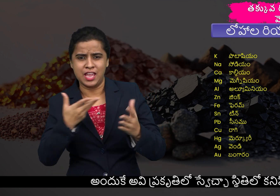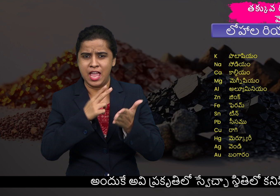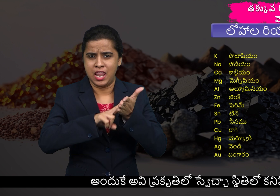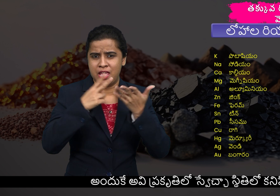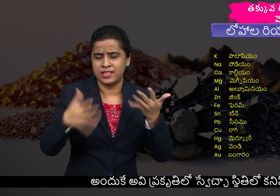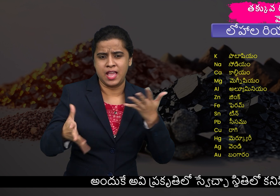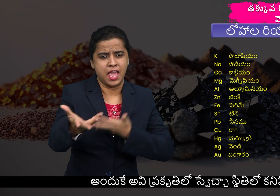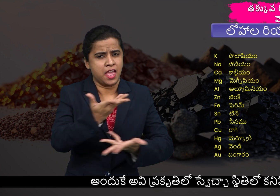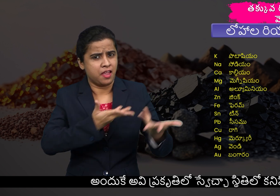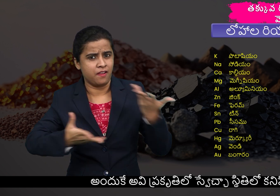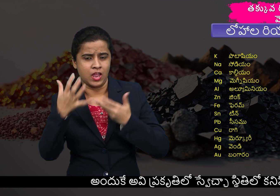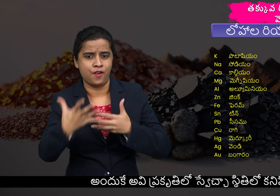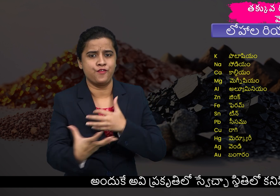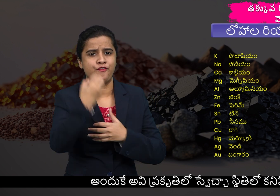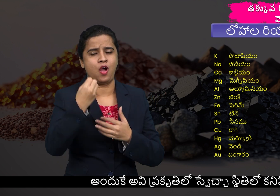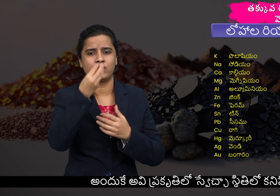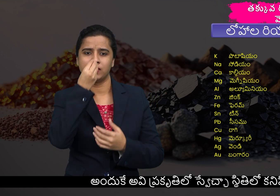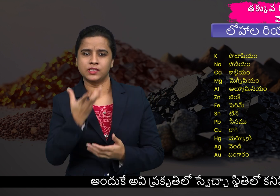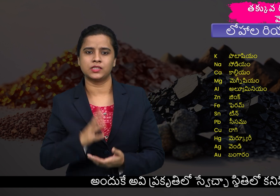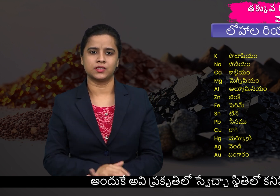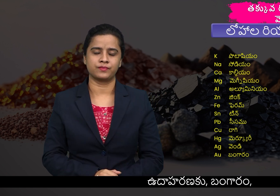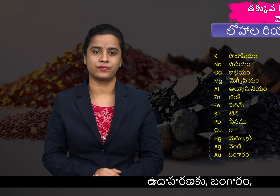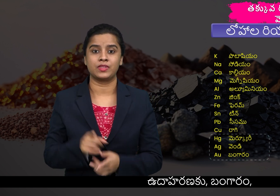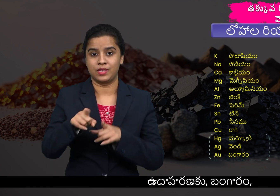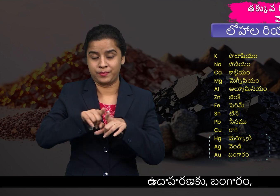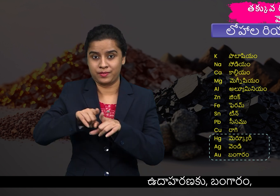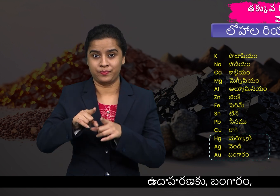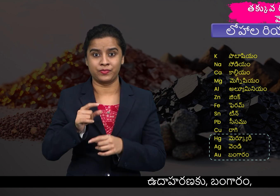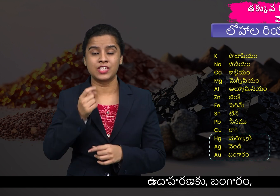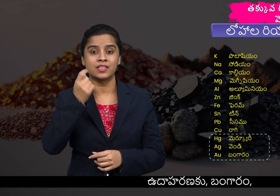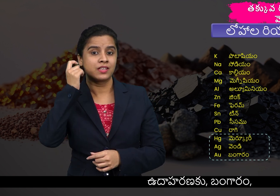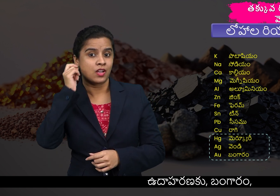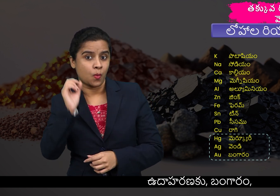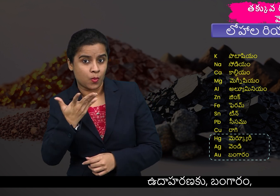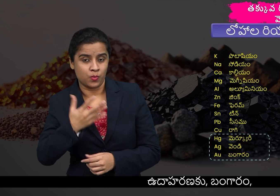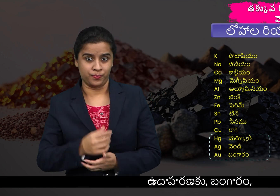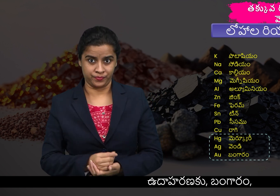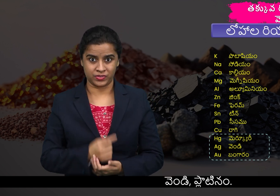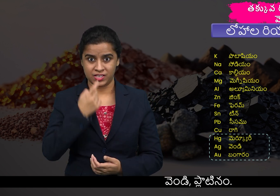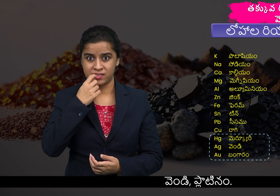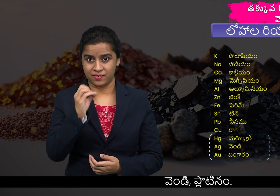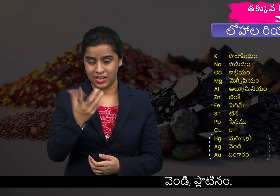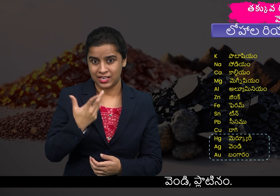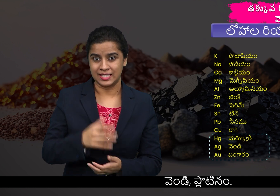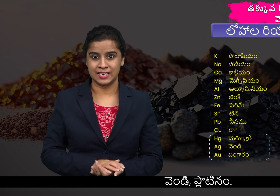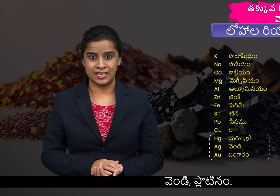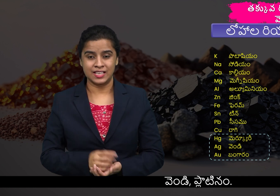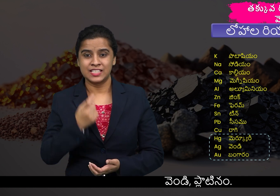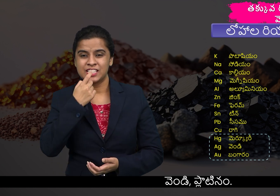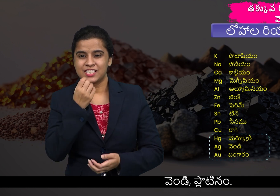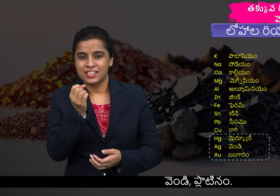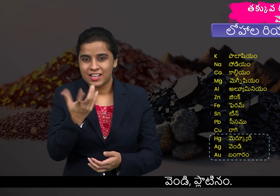అందుకే అవి ప్రకృతిలో స్వేచ్ఛా స్థితిలో కనిపిస్తాయి. ఉదాహరణకు బంగారం, వెండి,